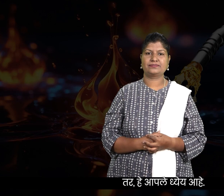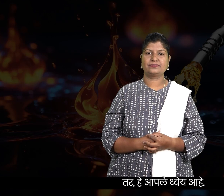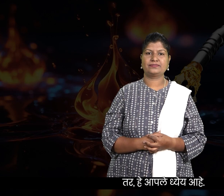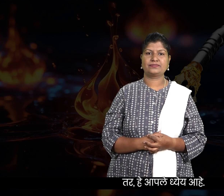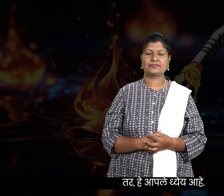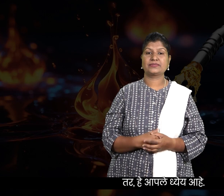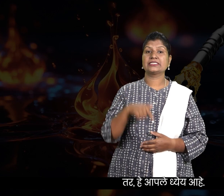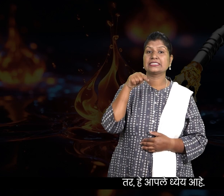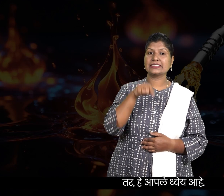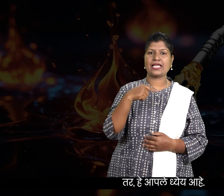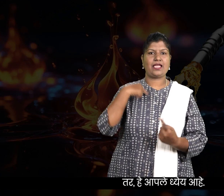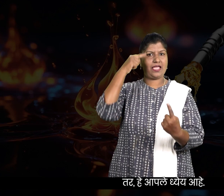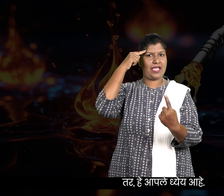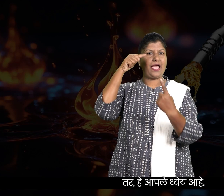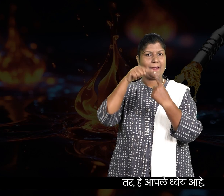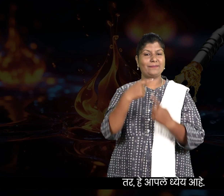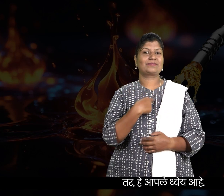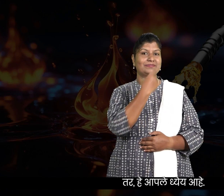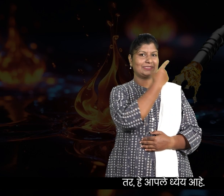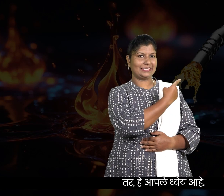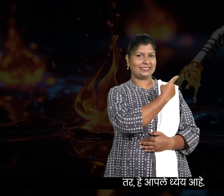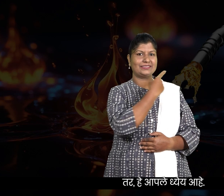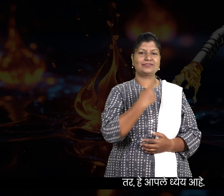तर हे आपले ध्येय आहे.